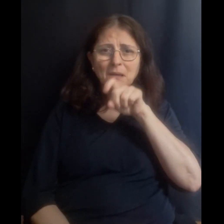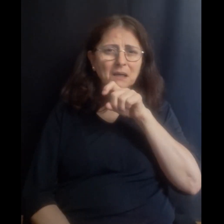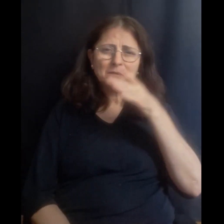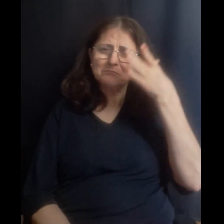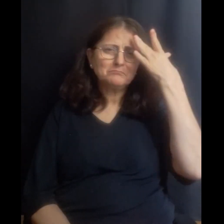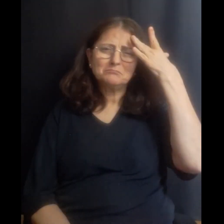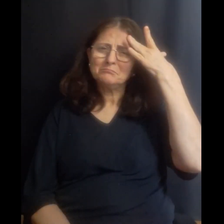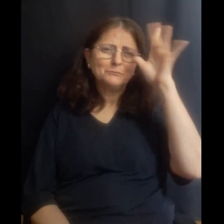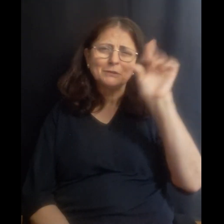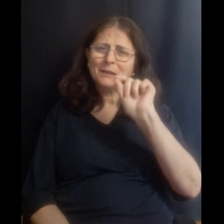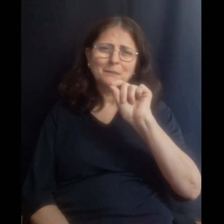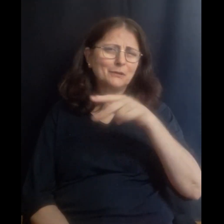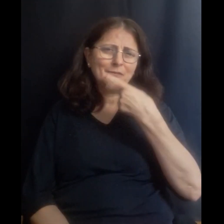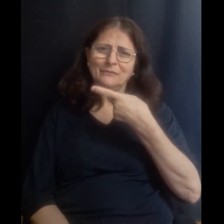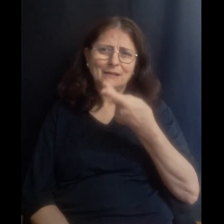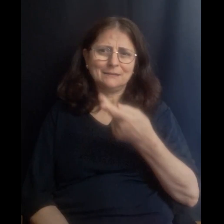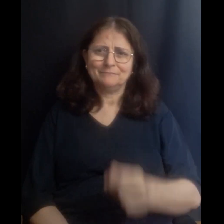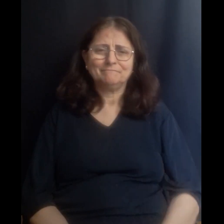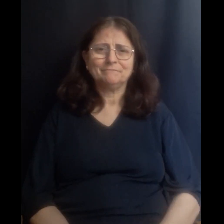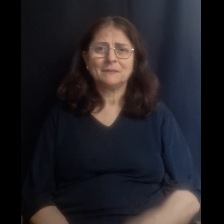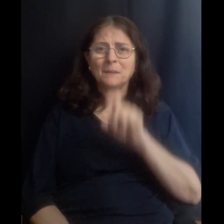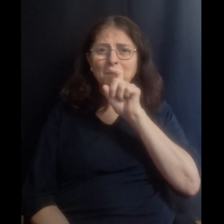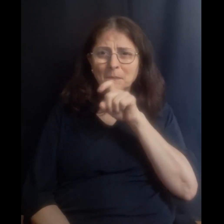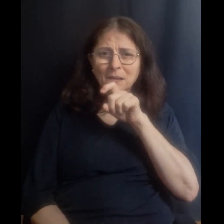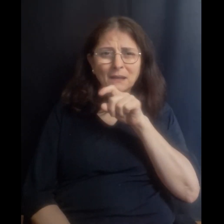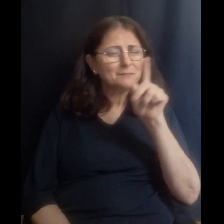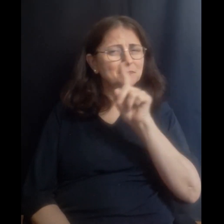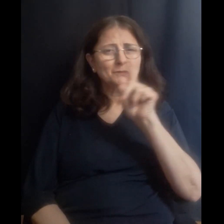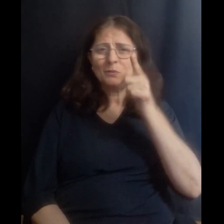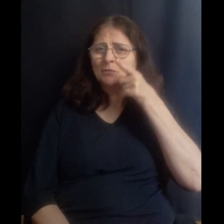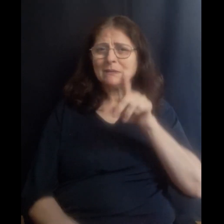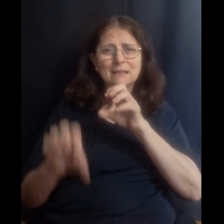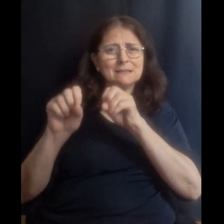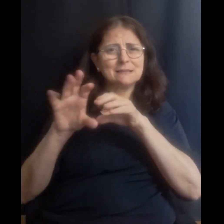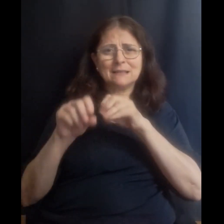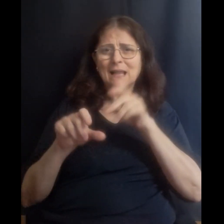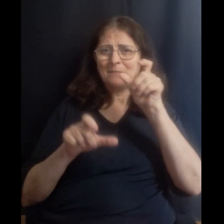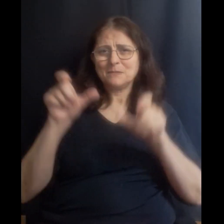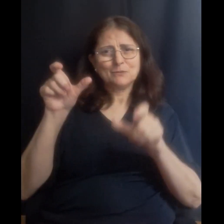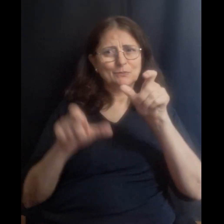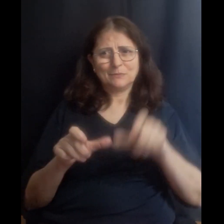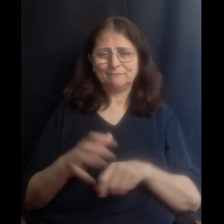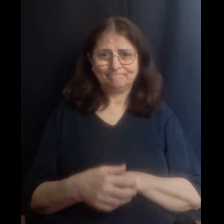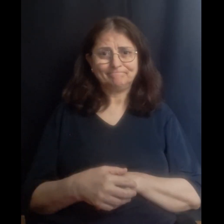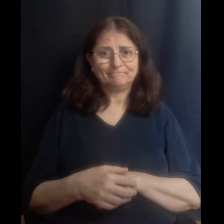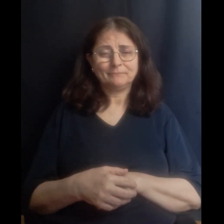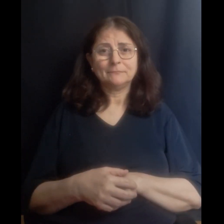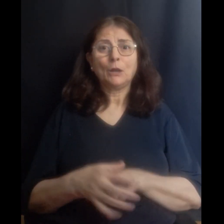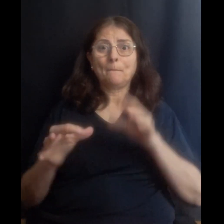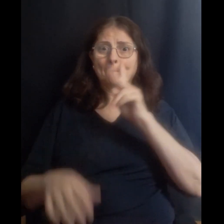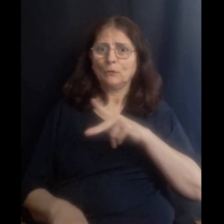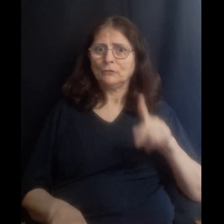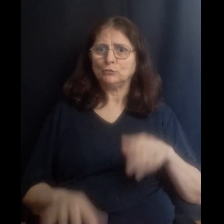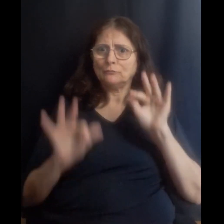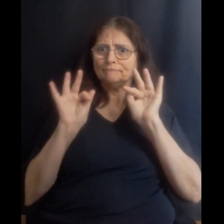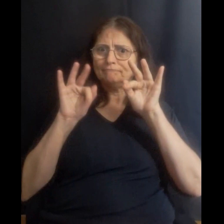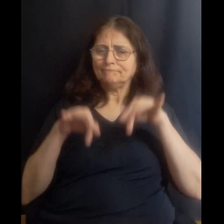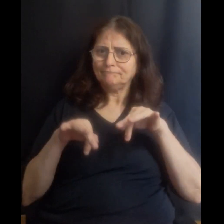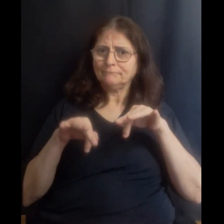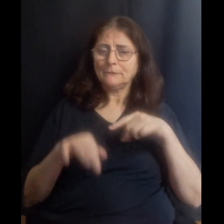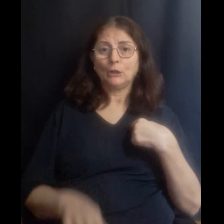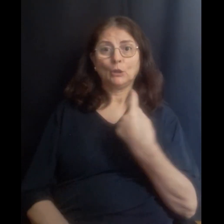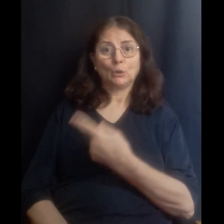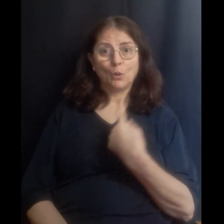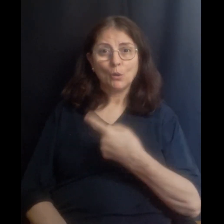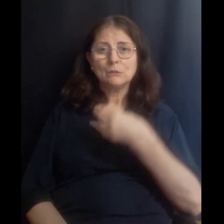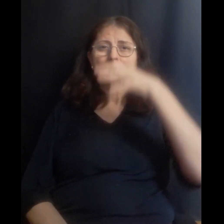têm a menor ideia do que estão falando. Eles não conseguem ensinar ninguém. E ele termina dizendo: